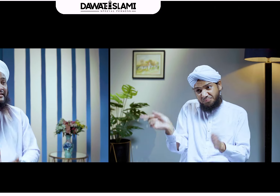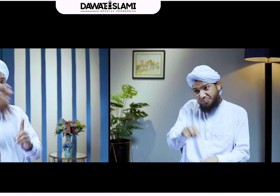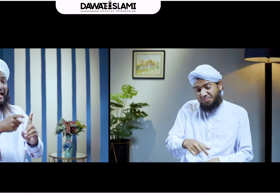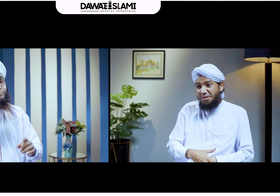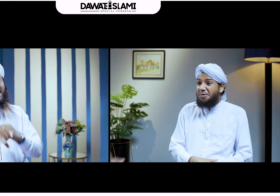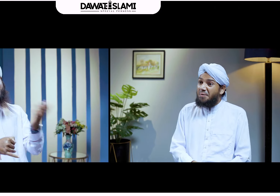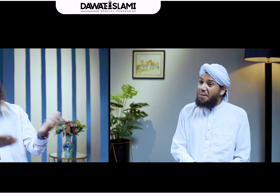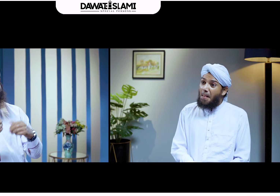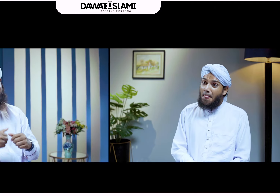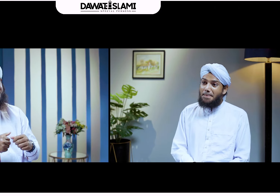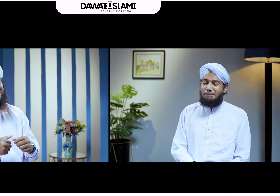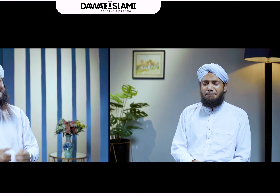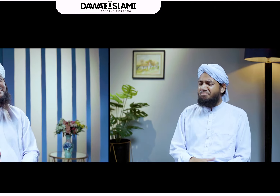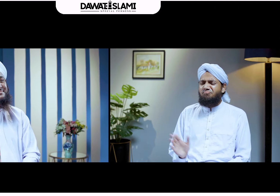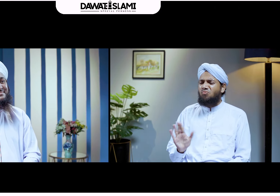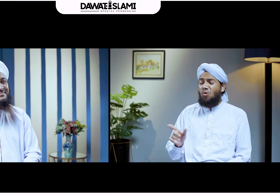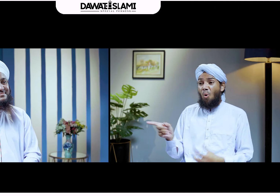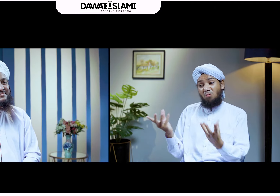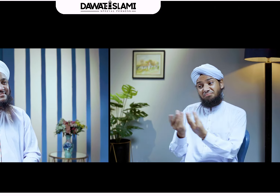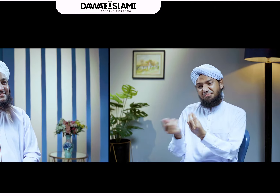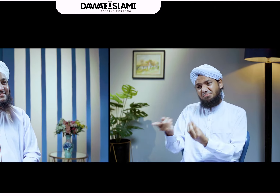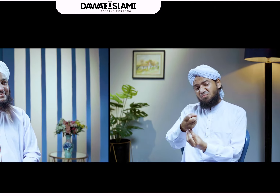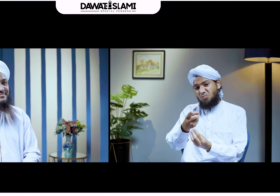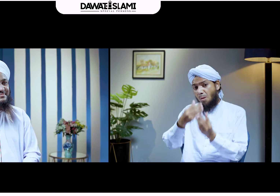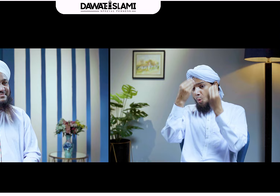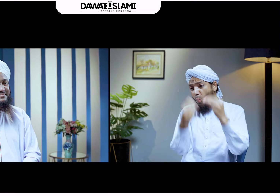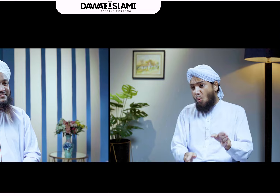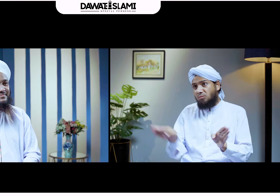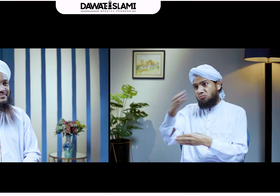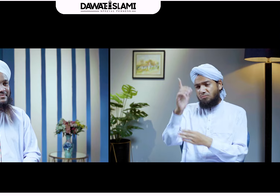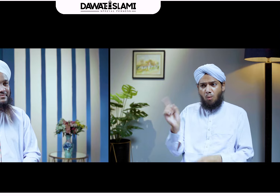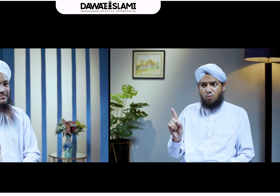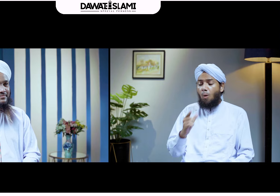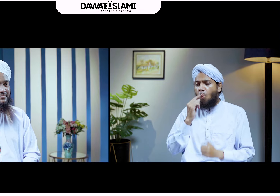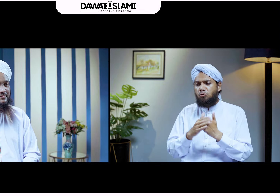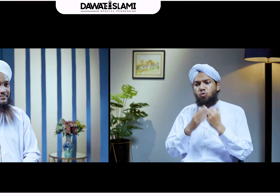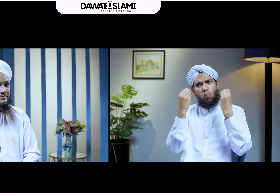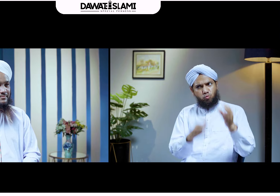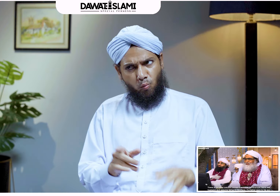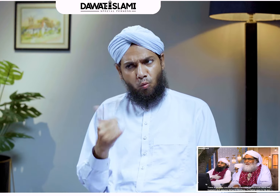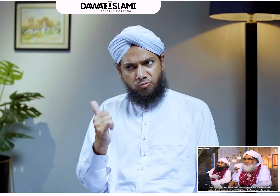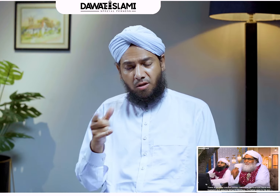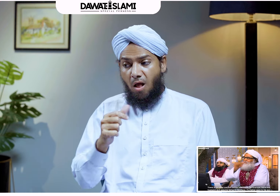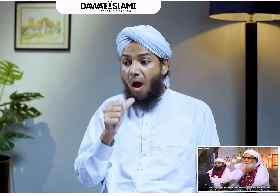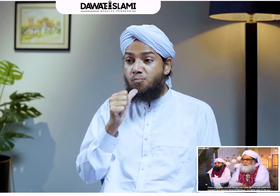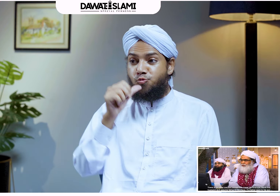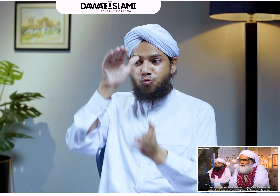یہ آدمی صحیح نہیں ہے باپا. ہاں نہیں, اس کے بغیر چارہ نہیں ہے. دیکھو اب جیسے آپ شوہر کو چھوڑو, اب باپ کو لو اس